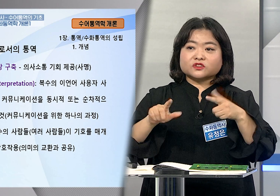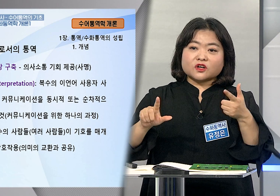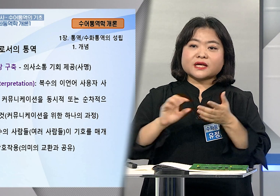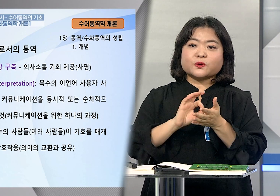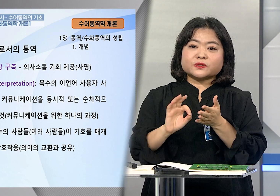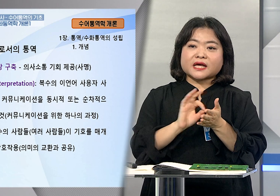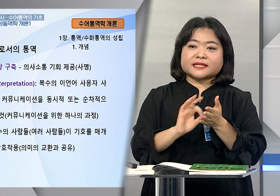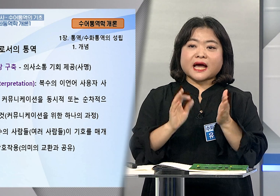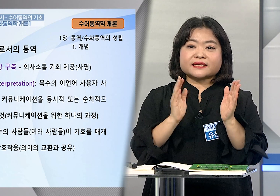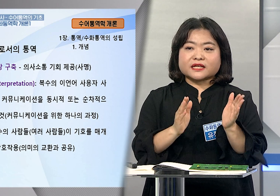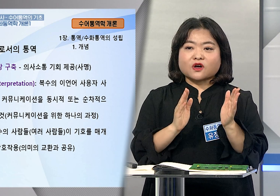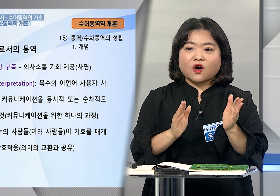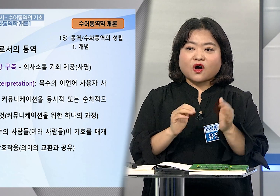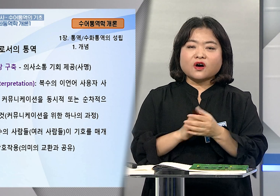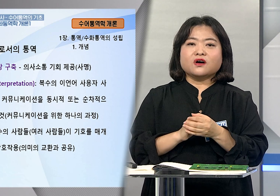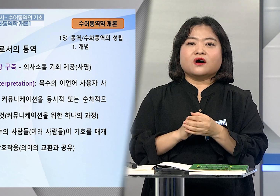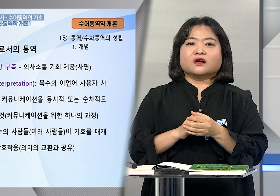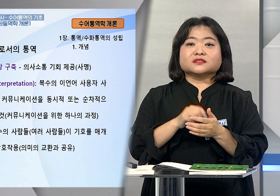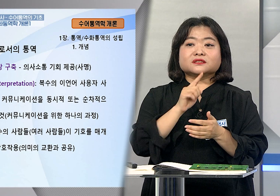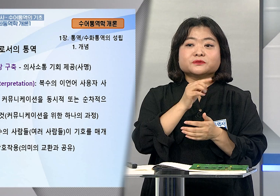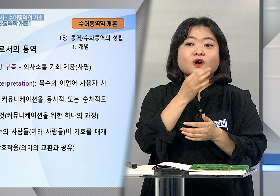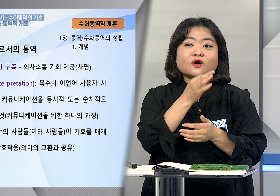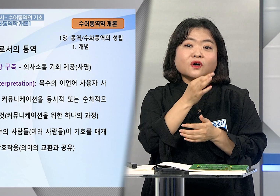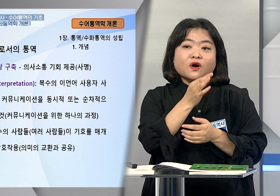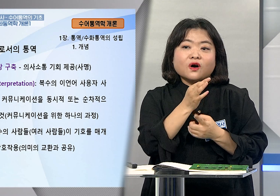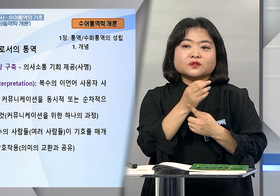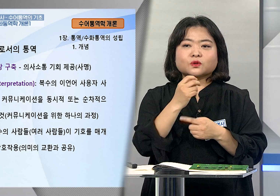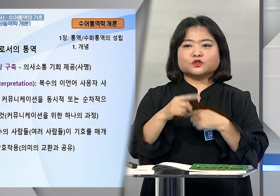다른 언어 사용자 사이에서